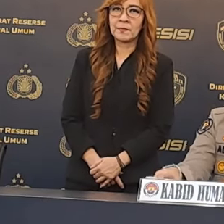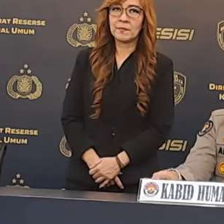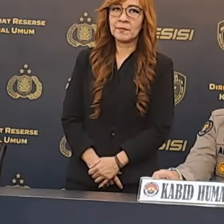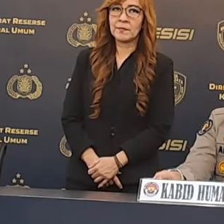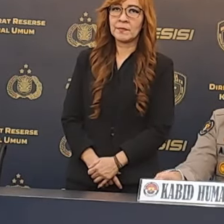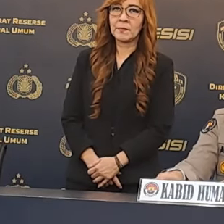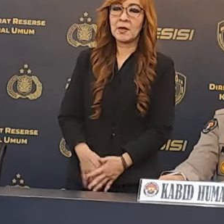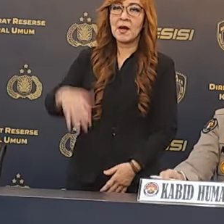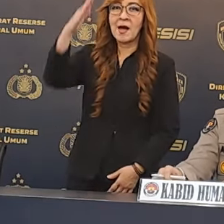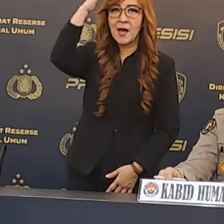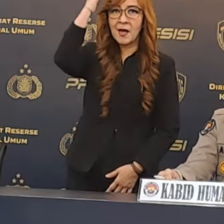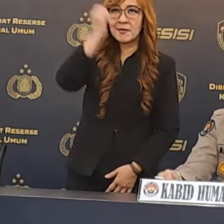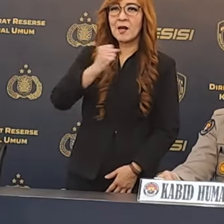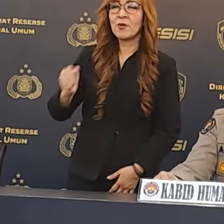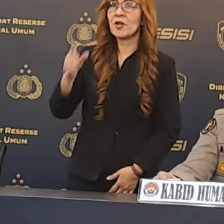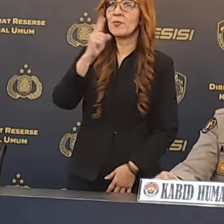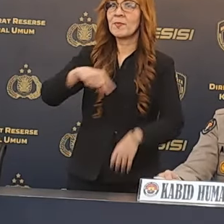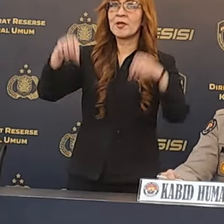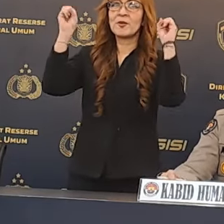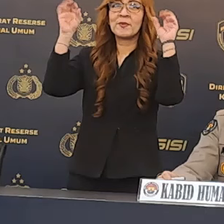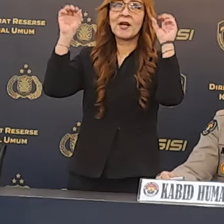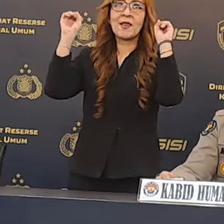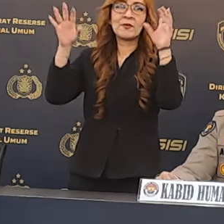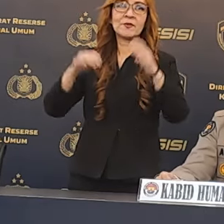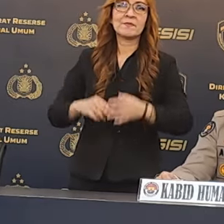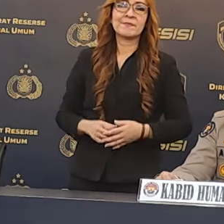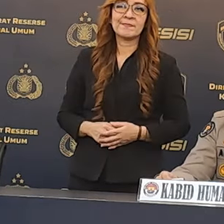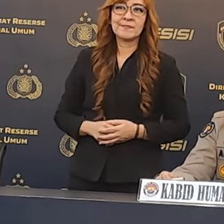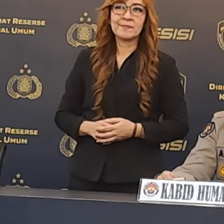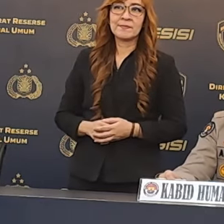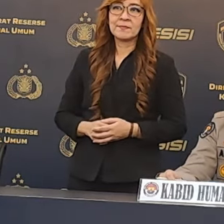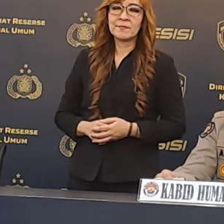Bismillahirrahmanirrahim. Assalamualaikum warahmatullahi wabarakatuh.